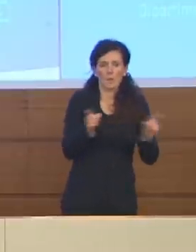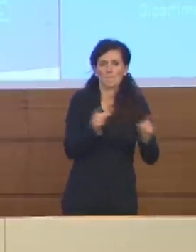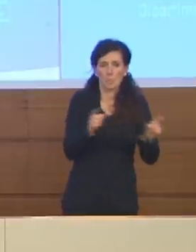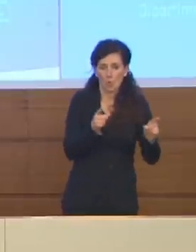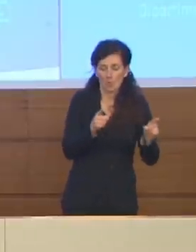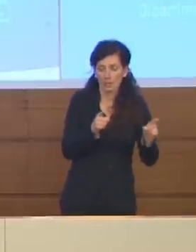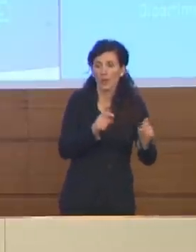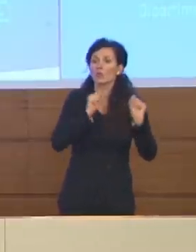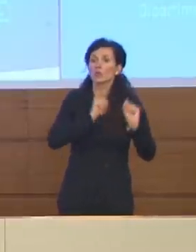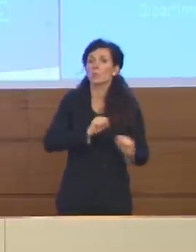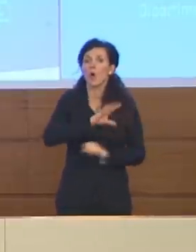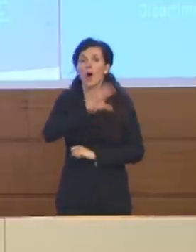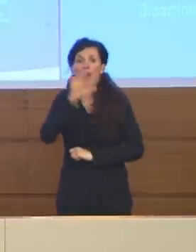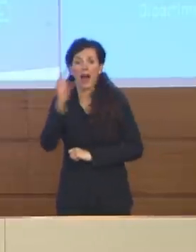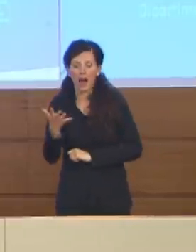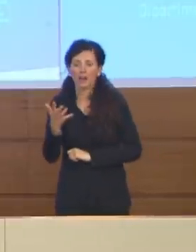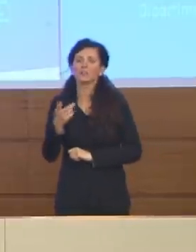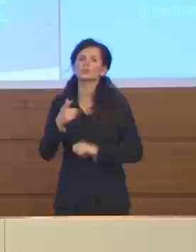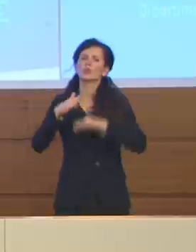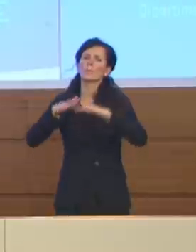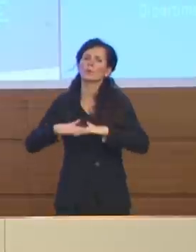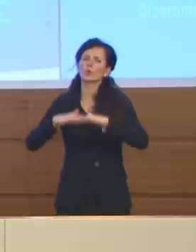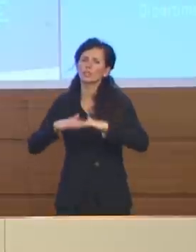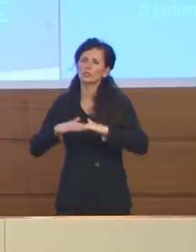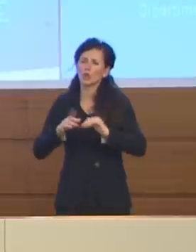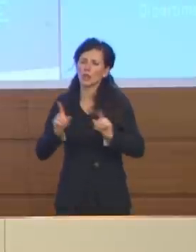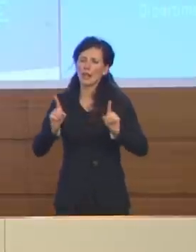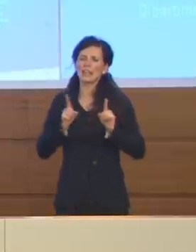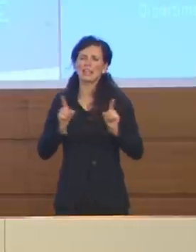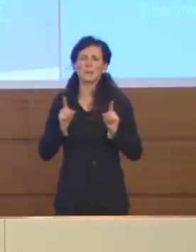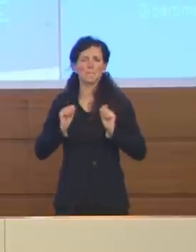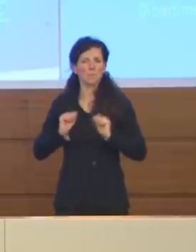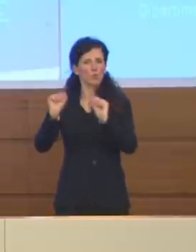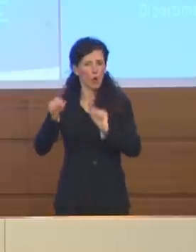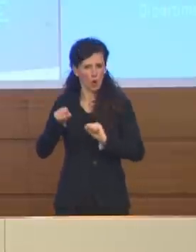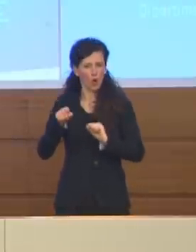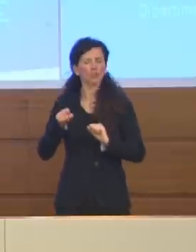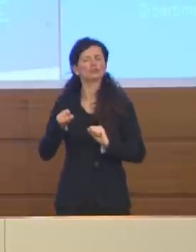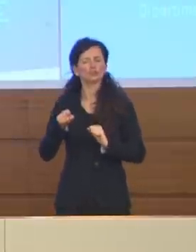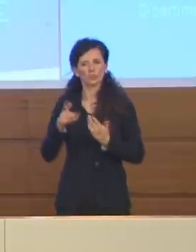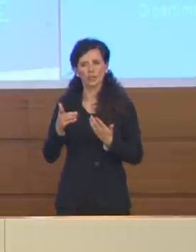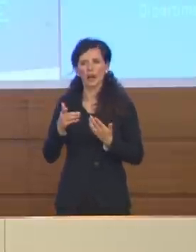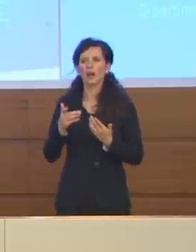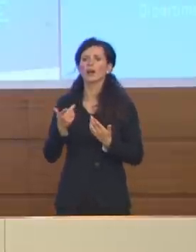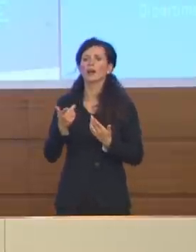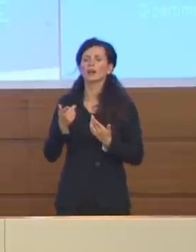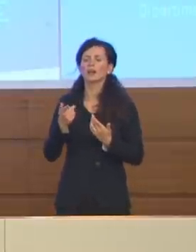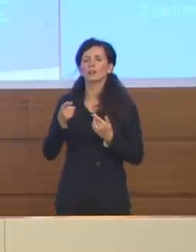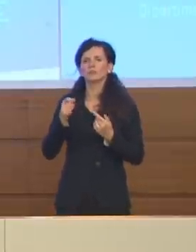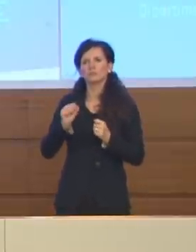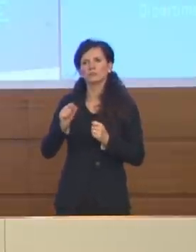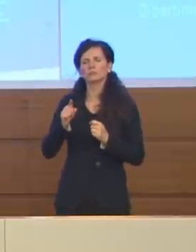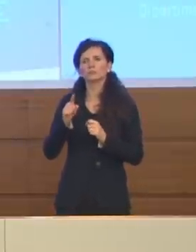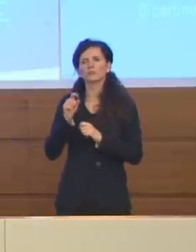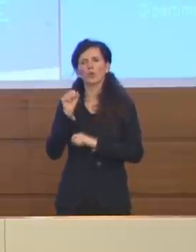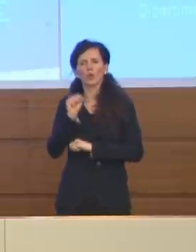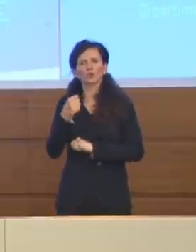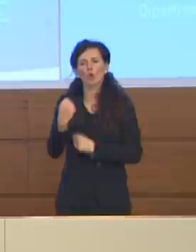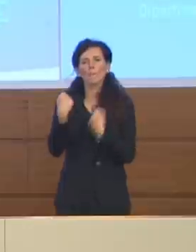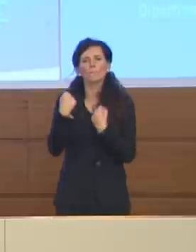protezione immunologica contro le proteine che sono